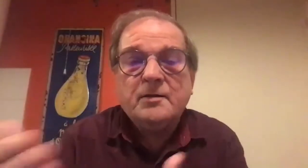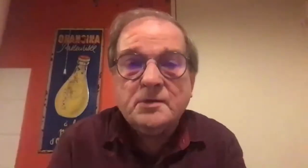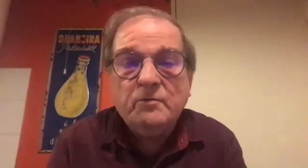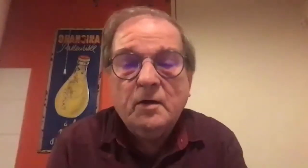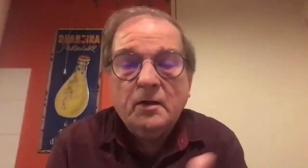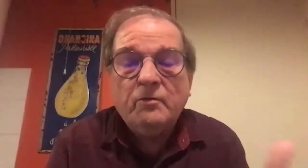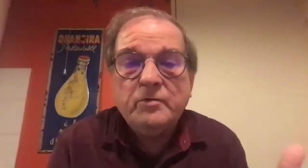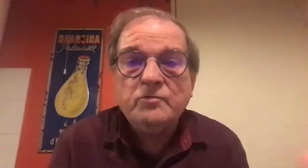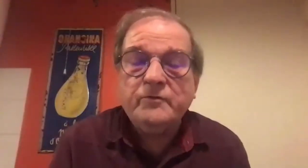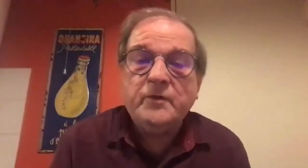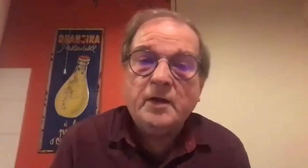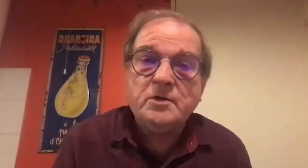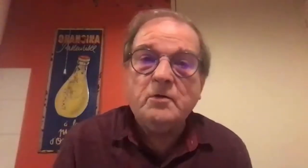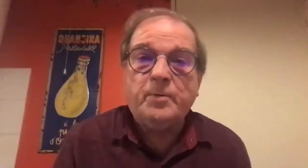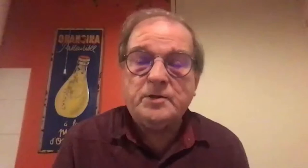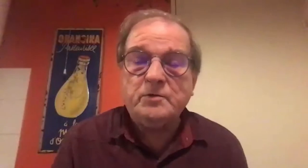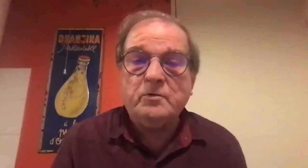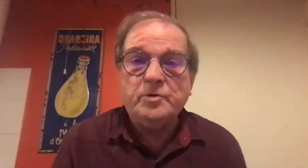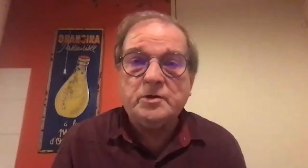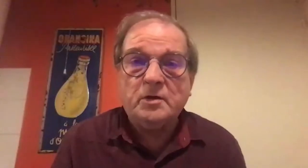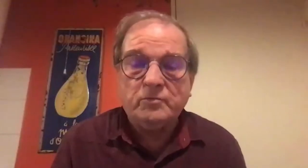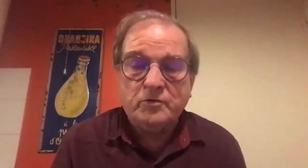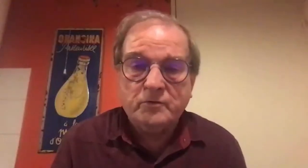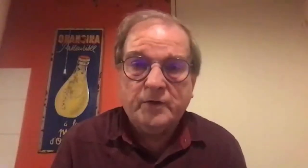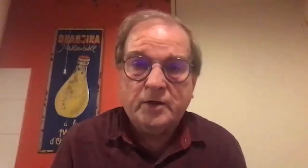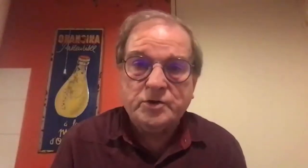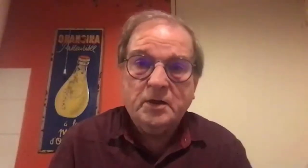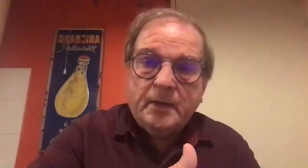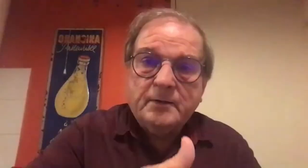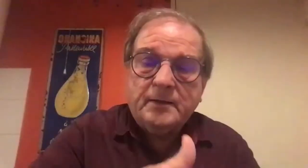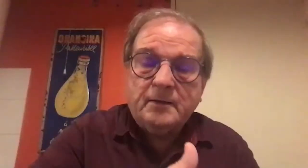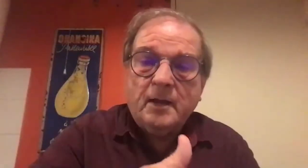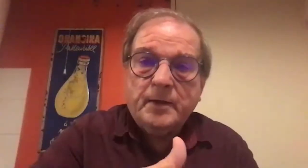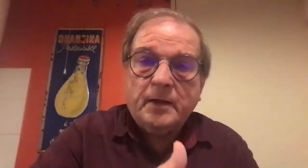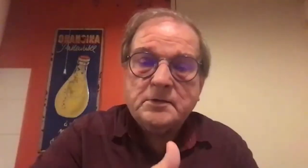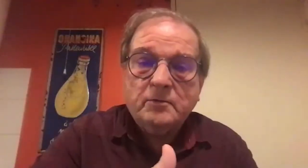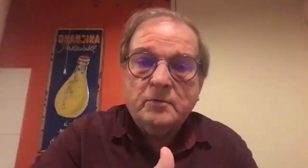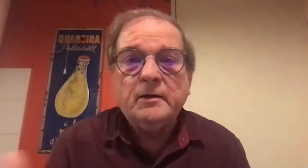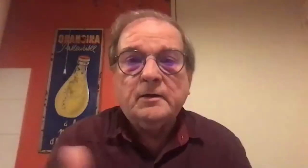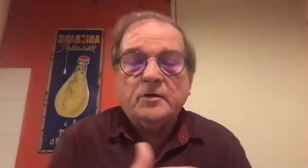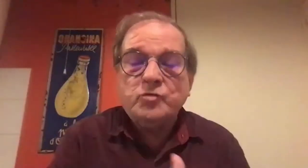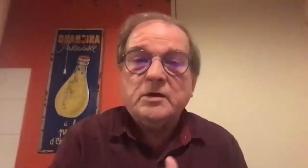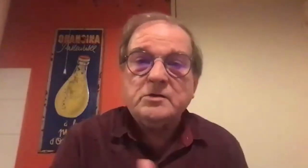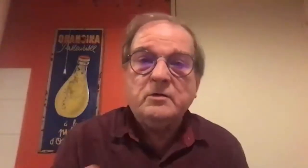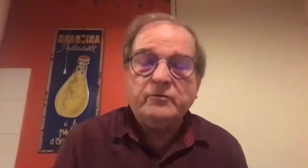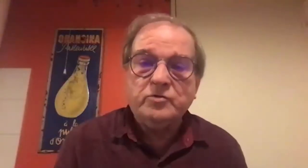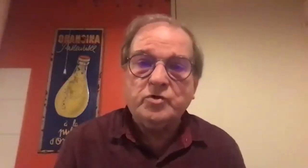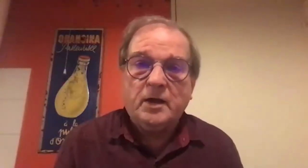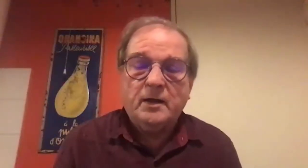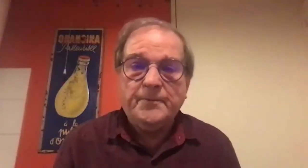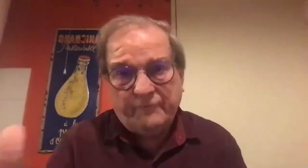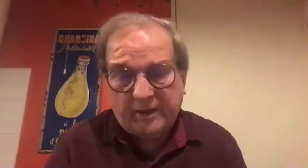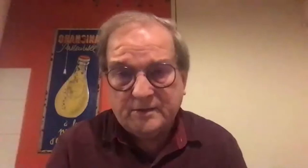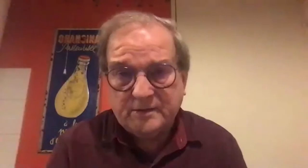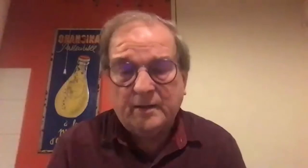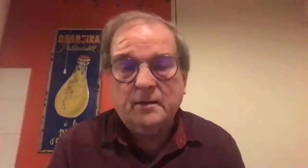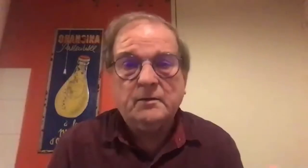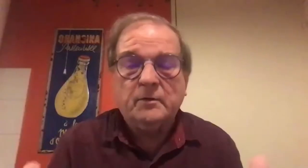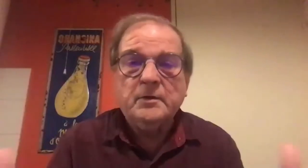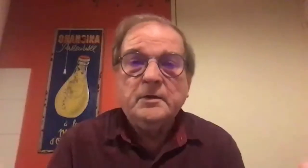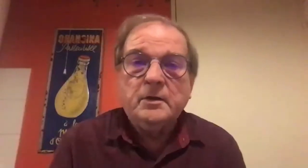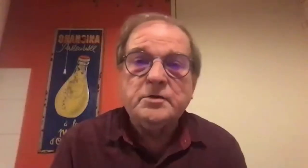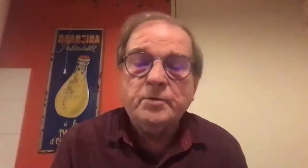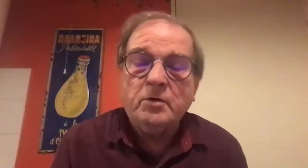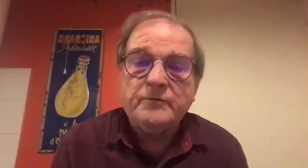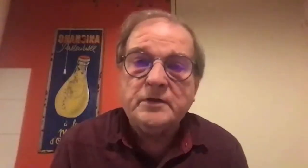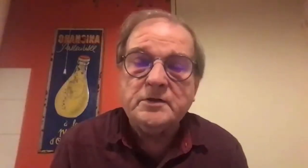em relação à União Soviética e ao Partido Comunista da União Soviética na determinação da insurreição revolucionária fracassada, né,